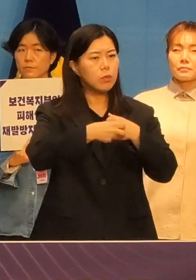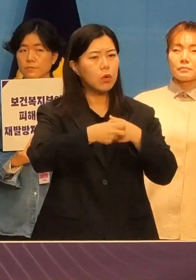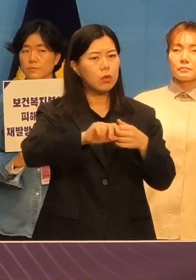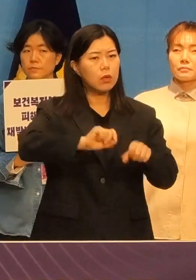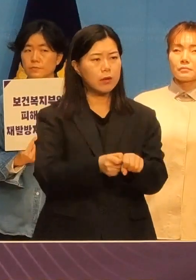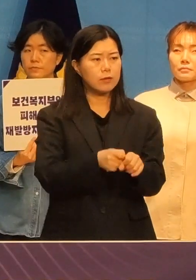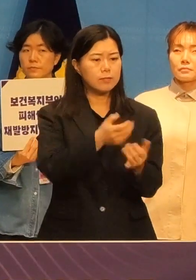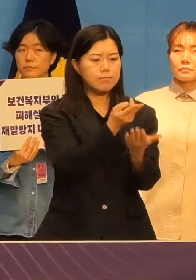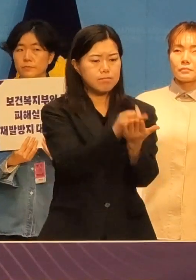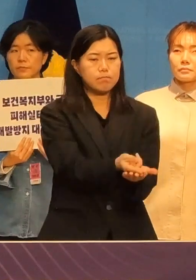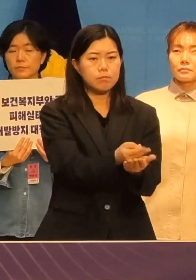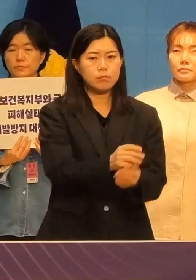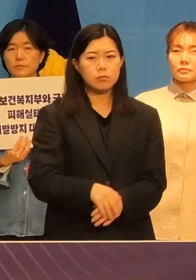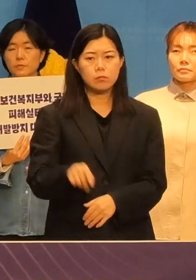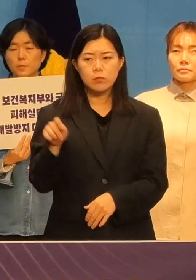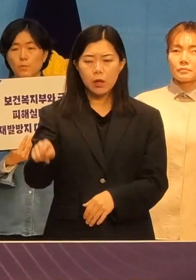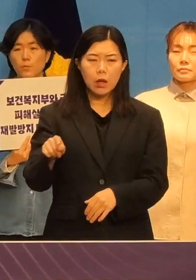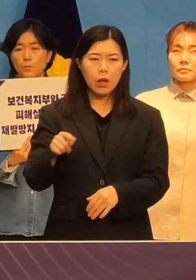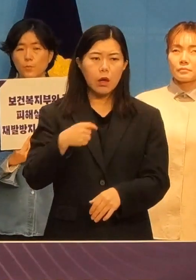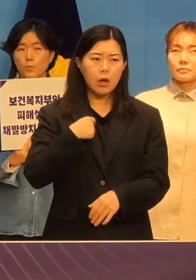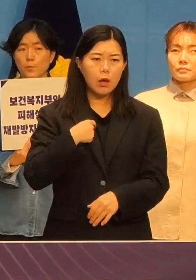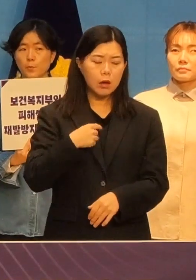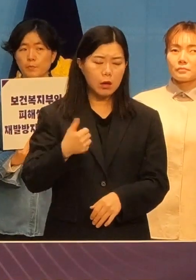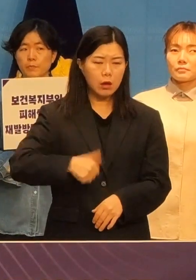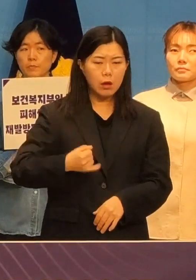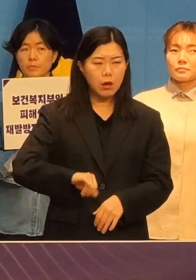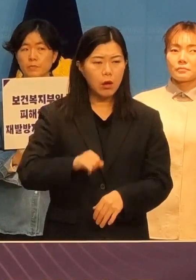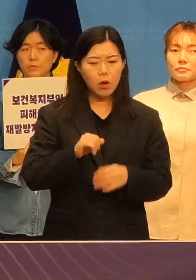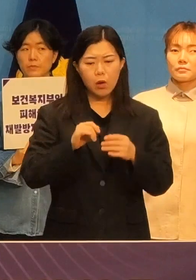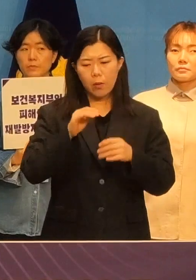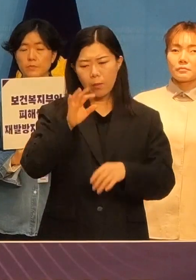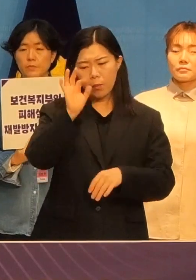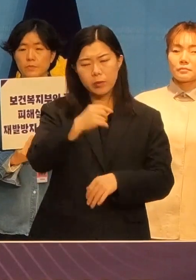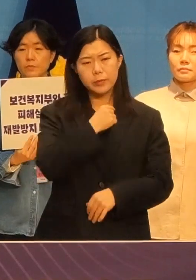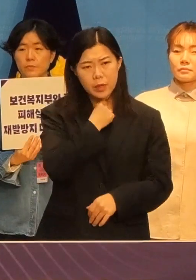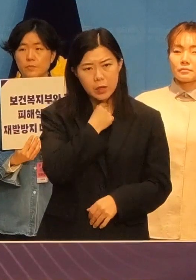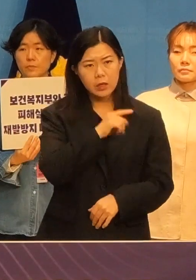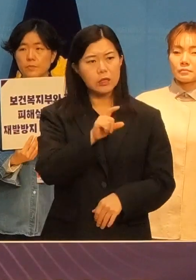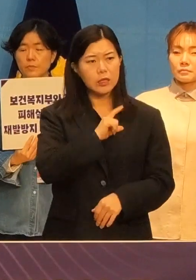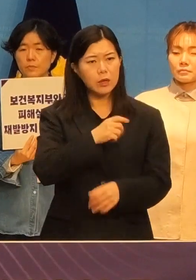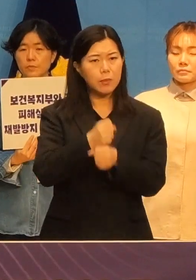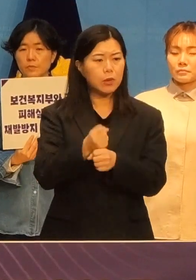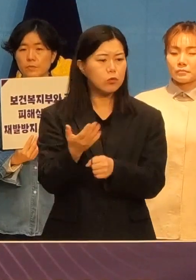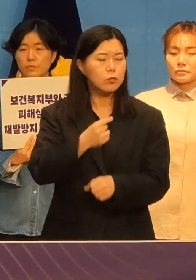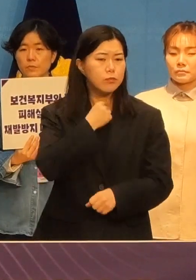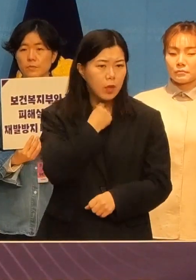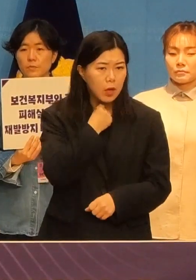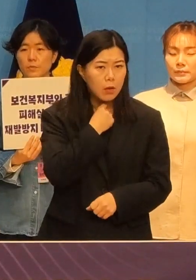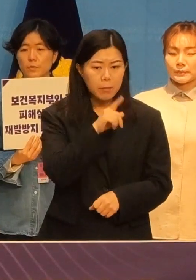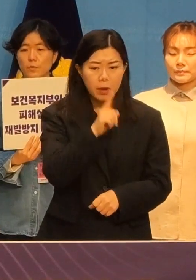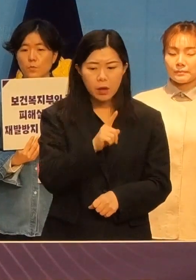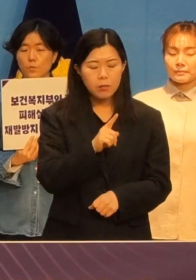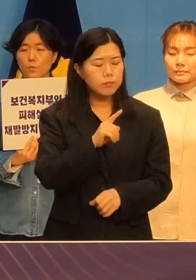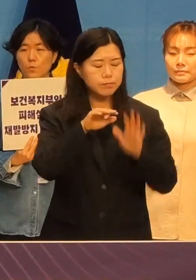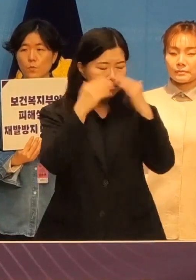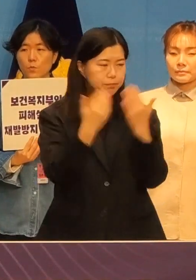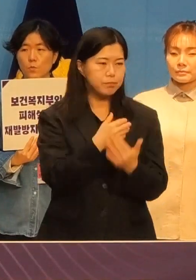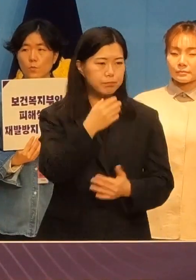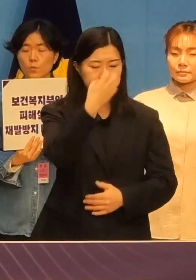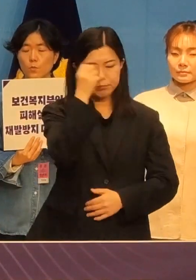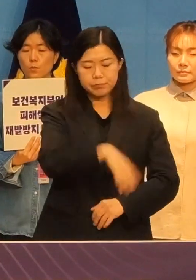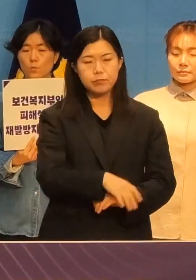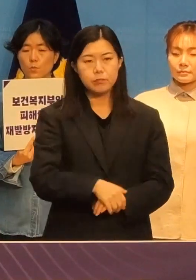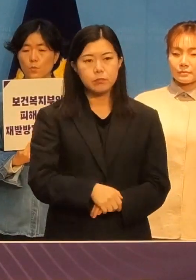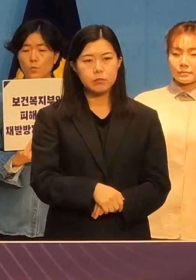입원되었습니다. 아이가 보고 싶다, 이름이라도 지어주고 싶다는 최소한의 요구조차 묵살되었습니다. 이후 시설은